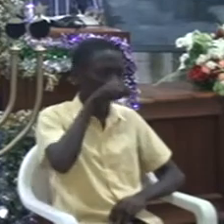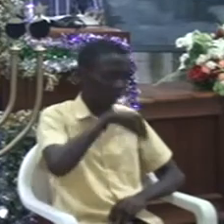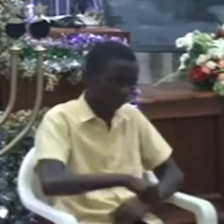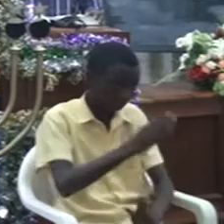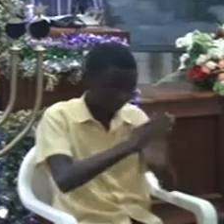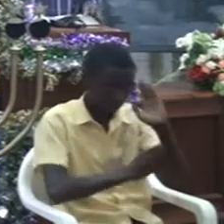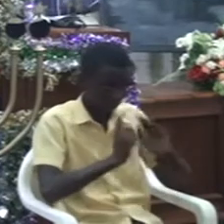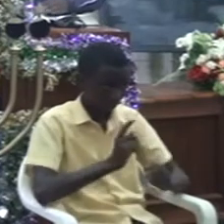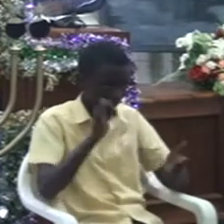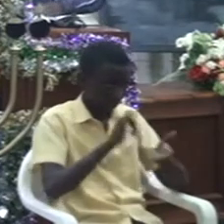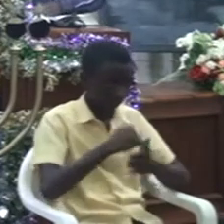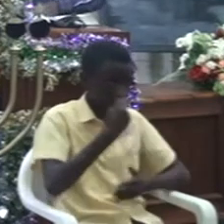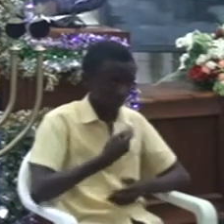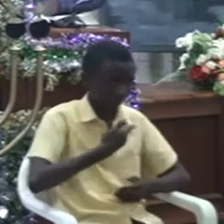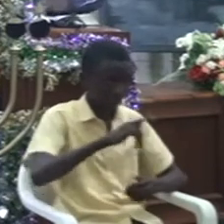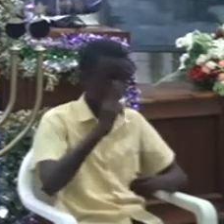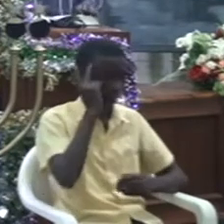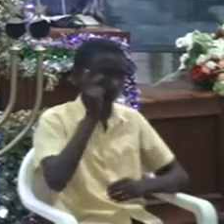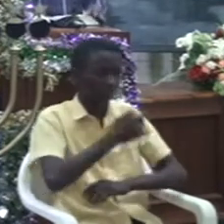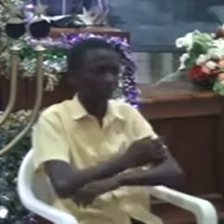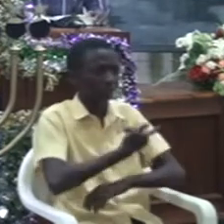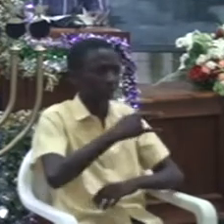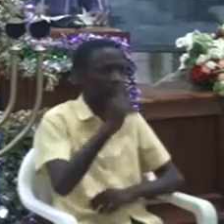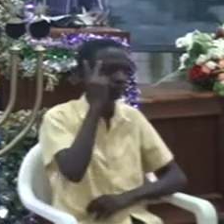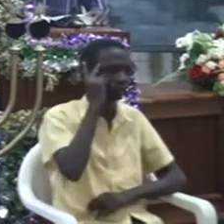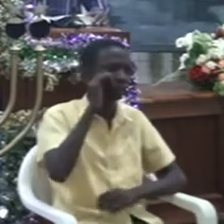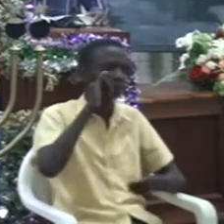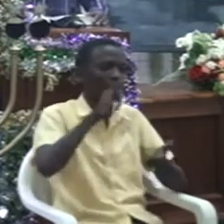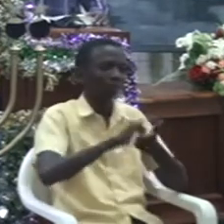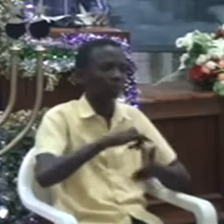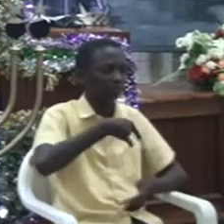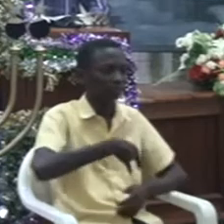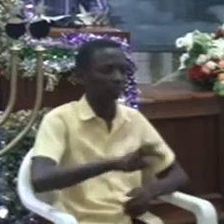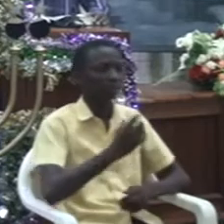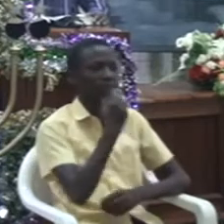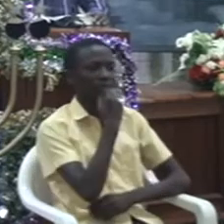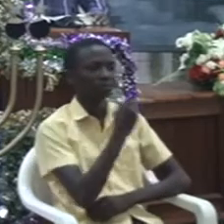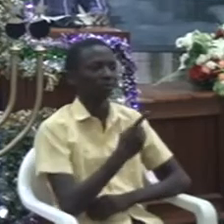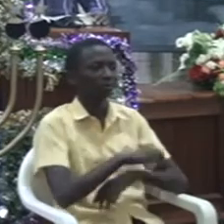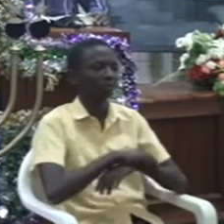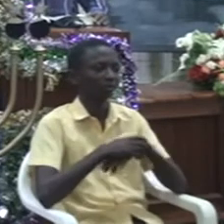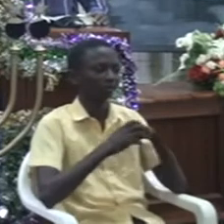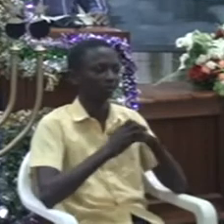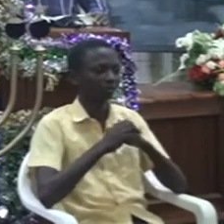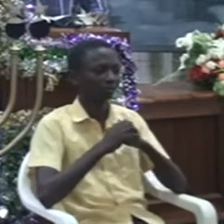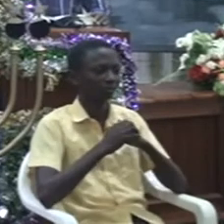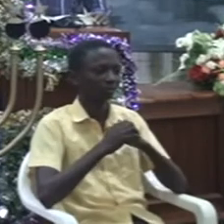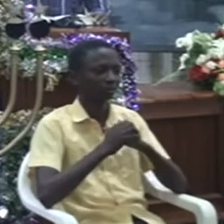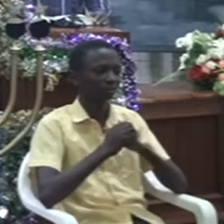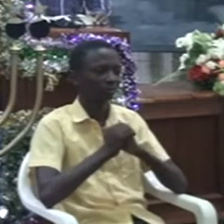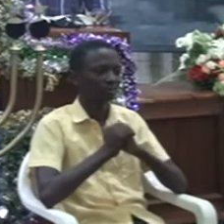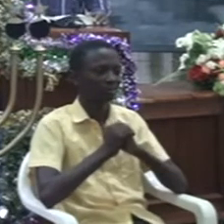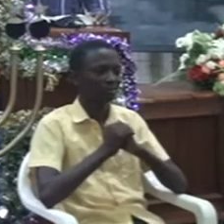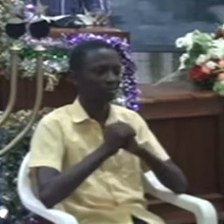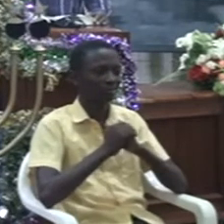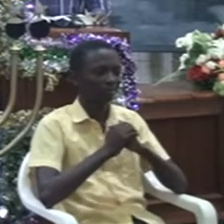qu'il pense et il pense ce qu'il dit. Hivi mimi na nyinyi tunashukuru Mungu kwa ajili ya ile jambo na tunaona pale ya